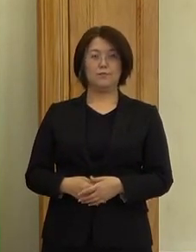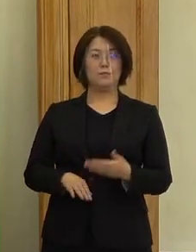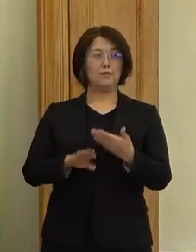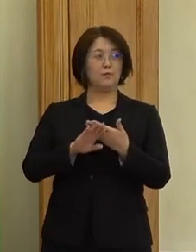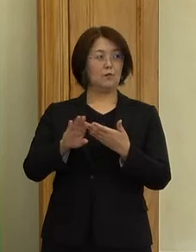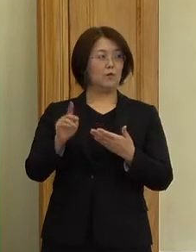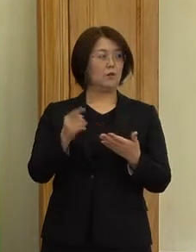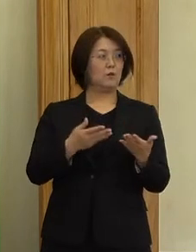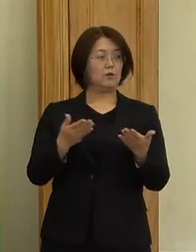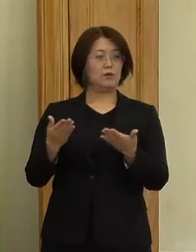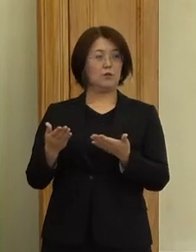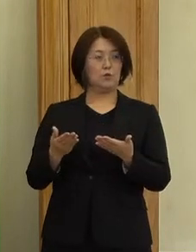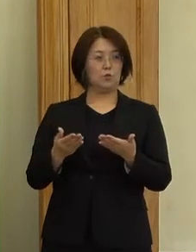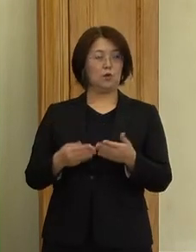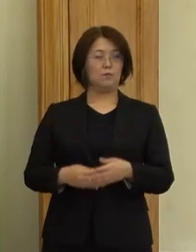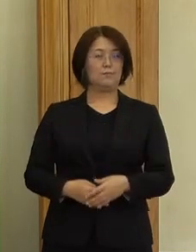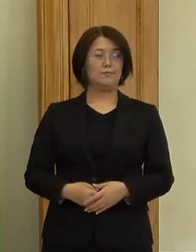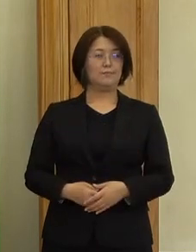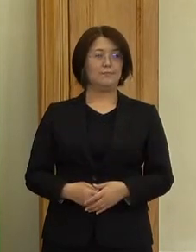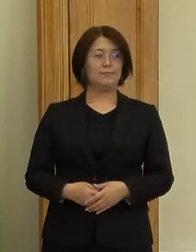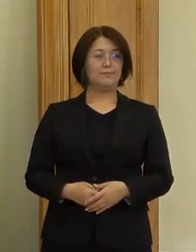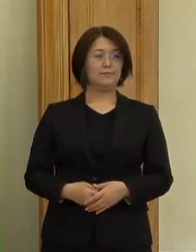他の質問ございますでしょうか。